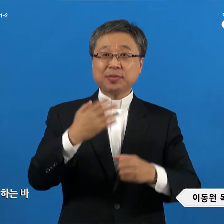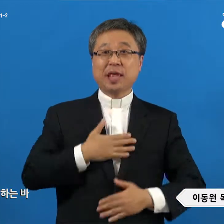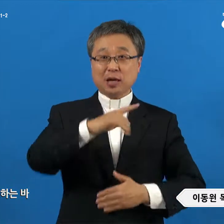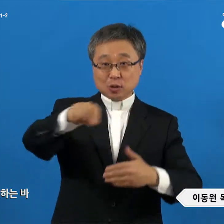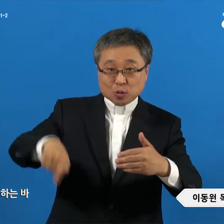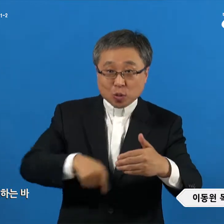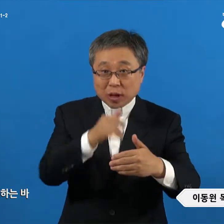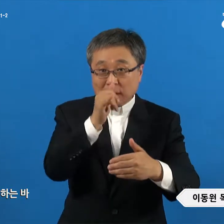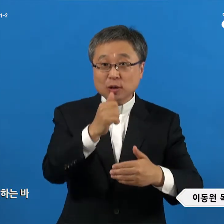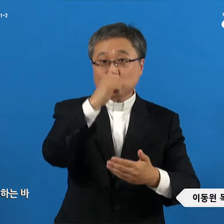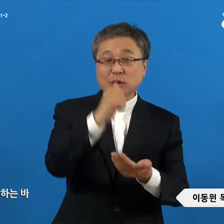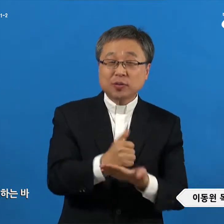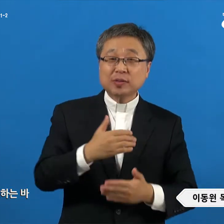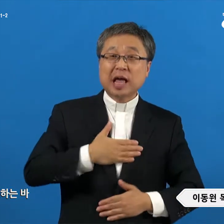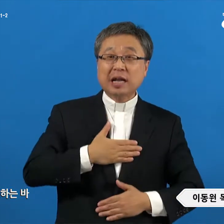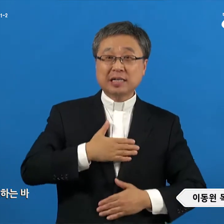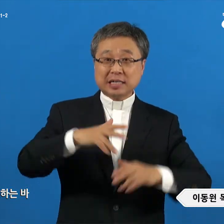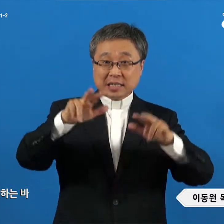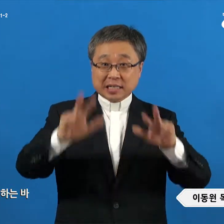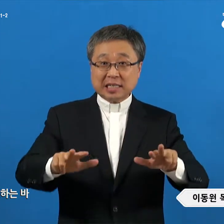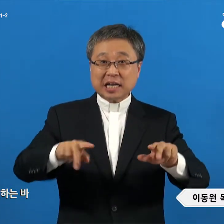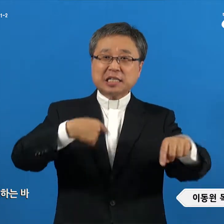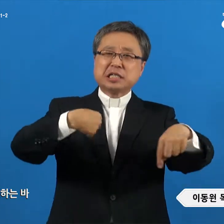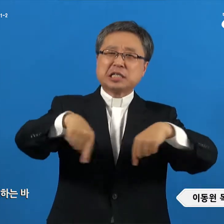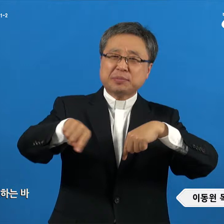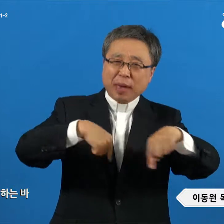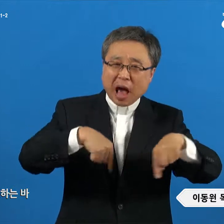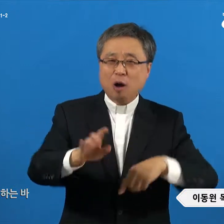죄가 나를 지금 지배하고 있다라고 말합니다.